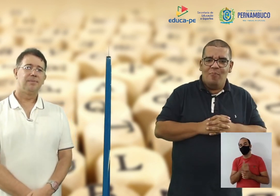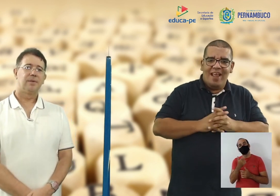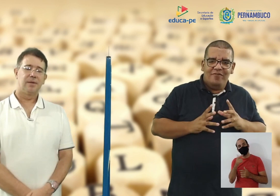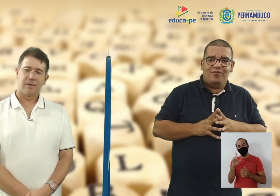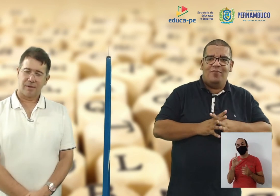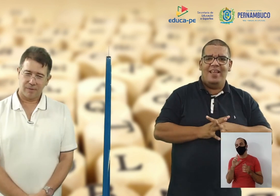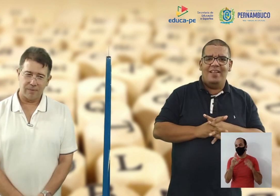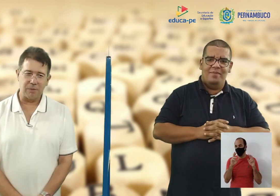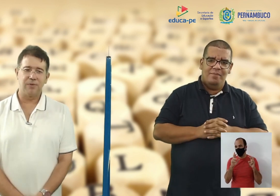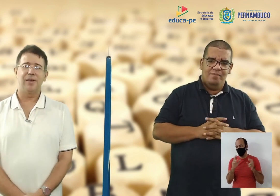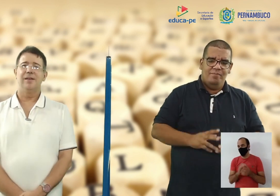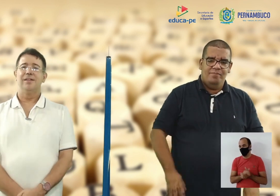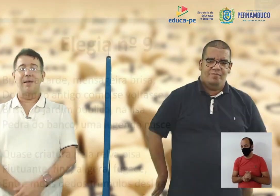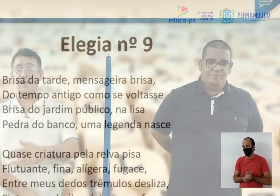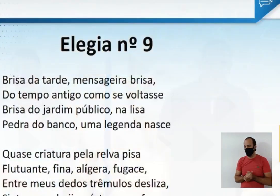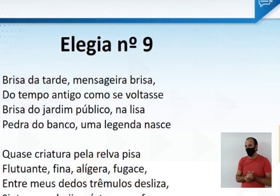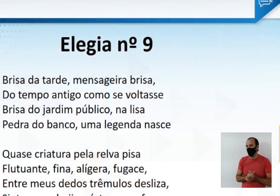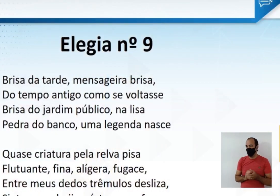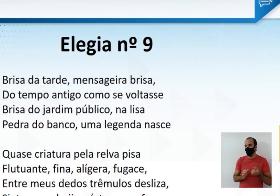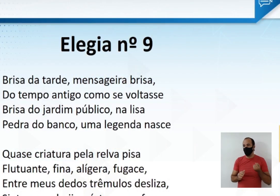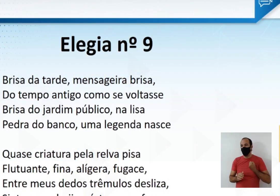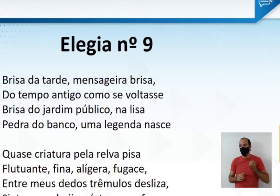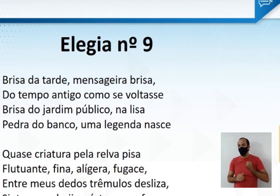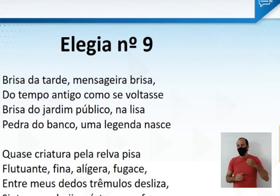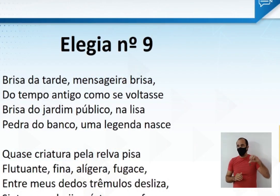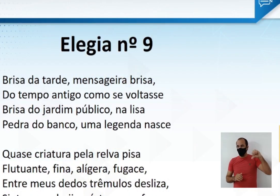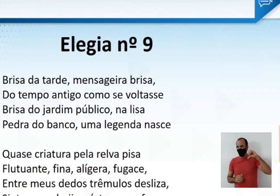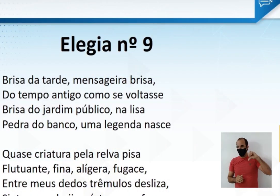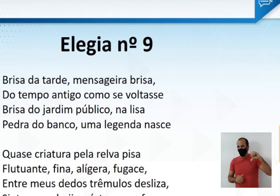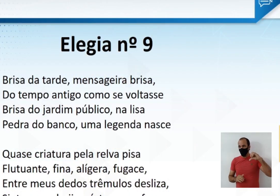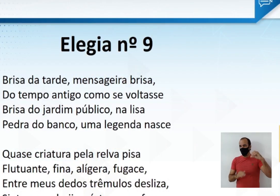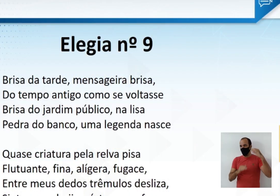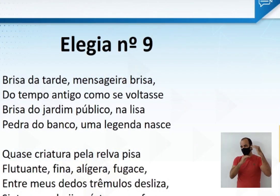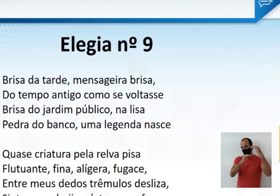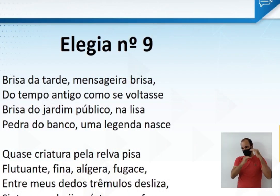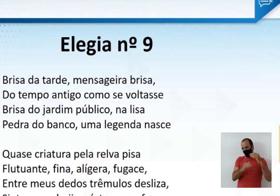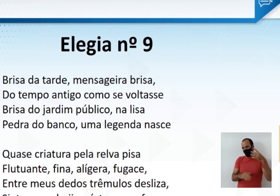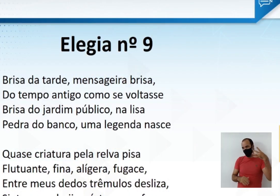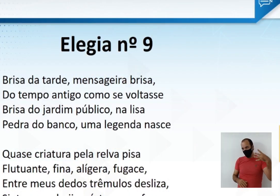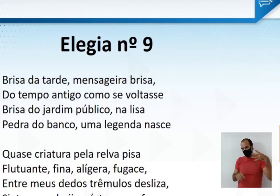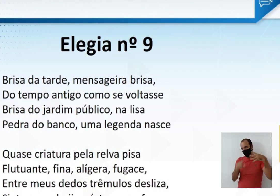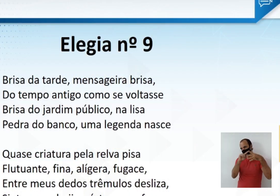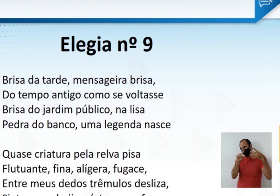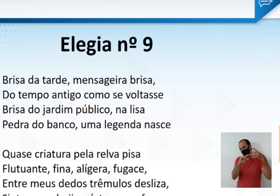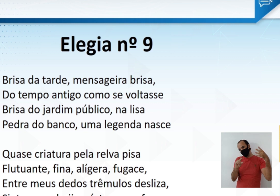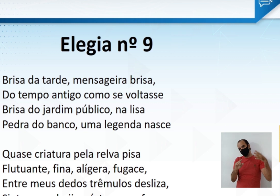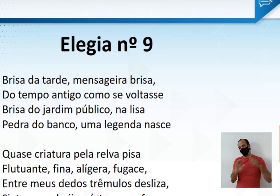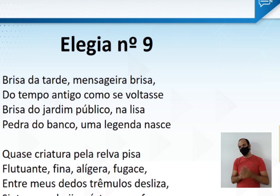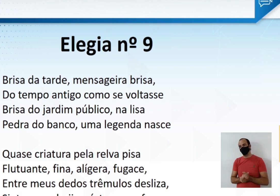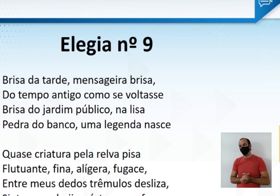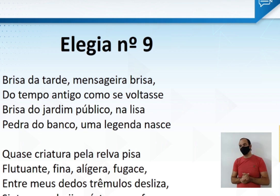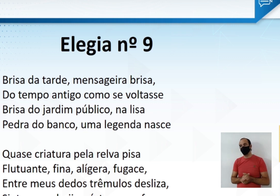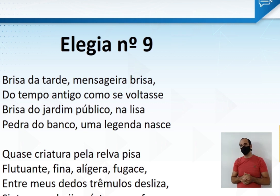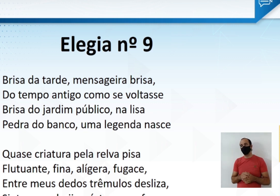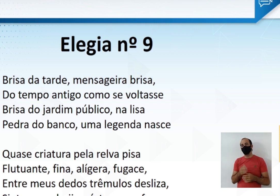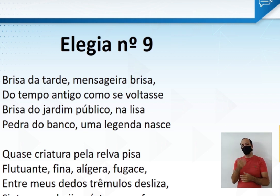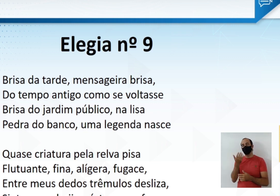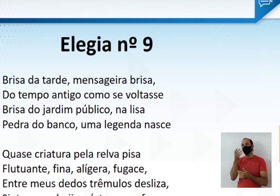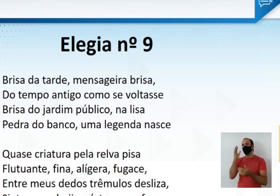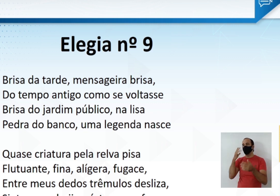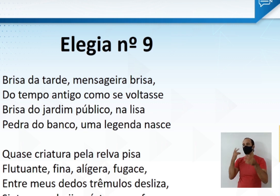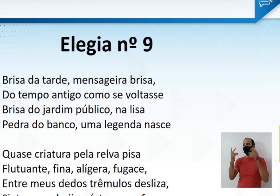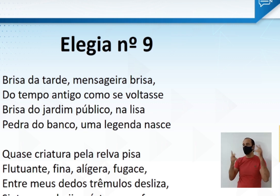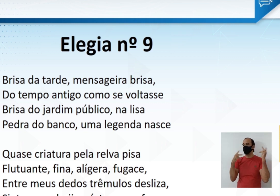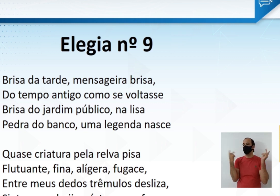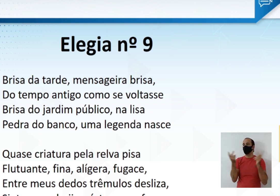comentário breve sobre ele? Vamos ver? Também na estrutura, né? Vejam só, então aqui, brisa da tarde, mensageira brisa, do